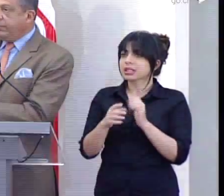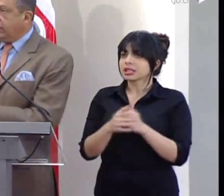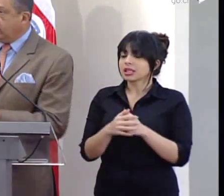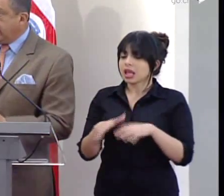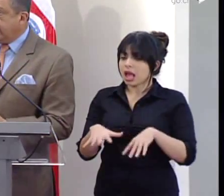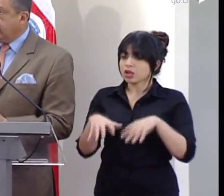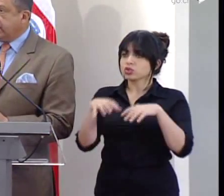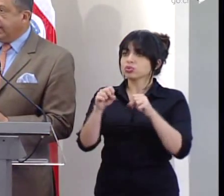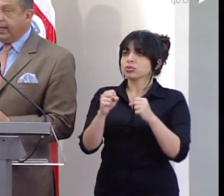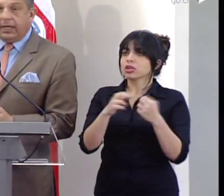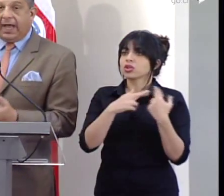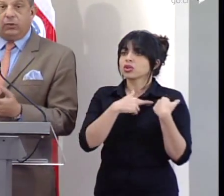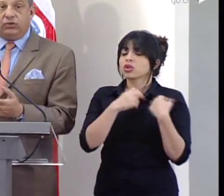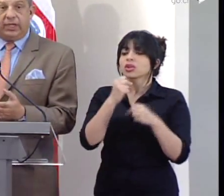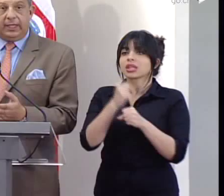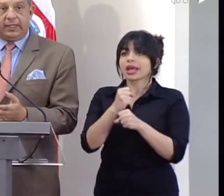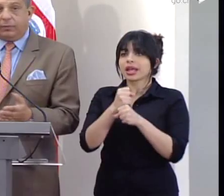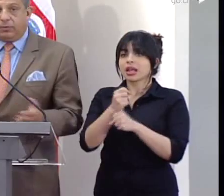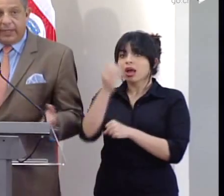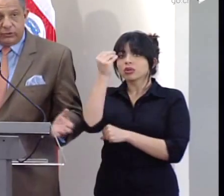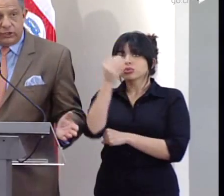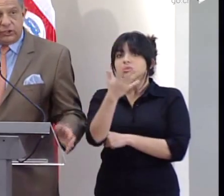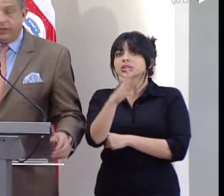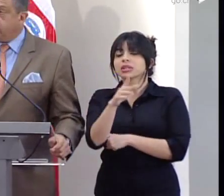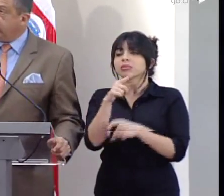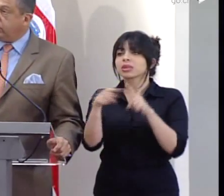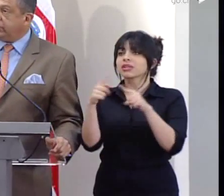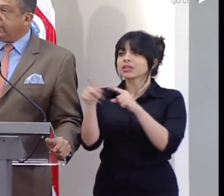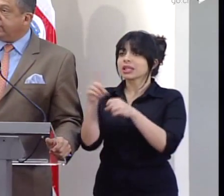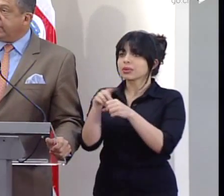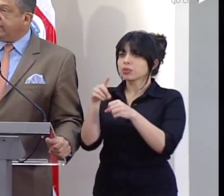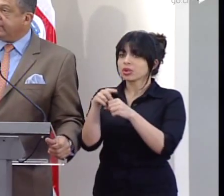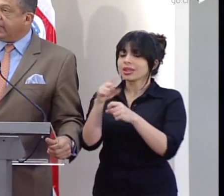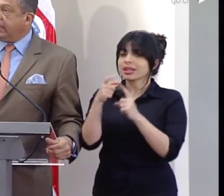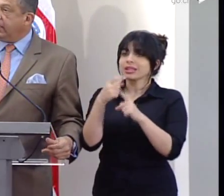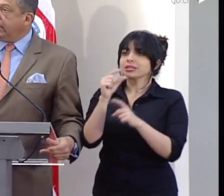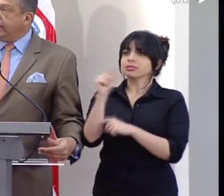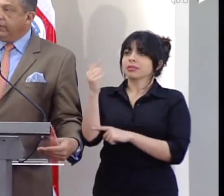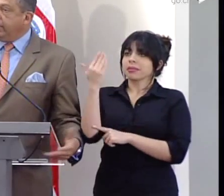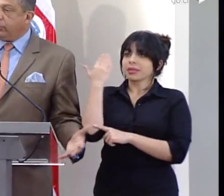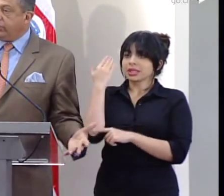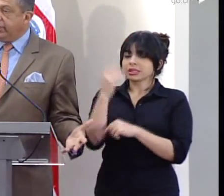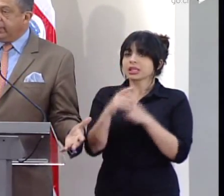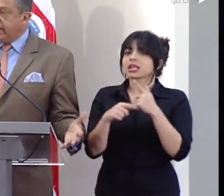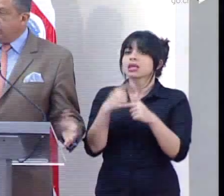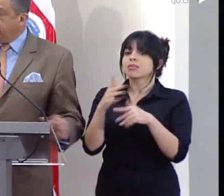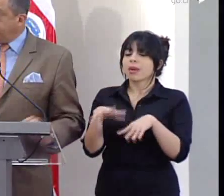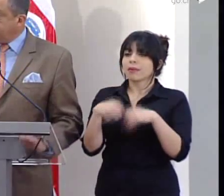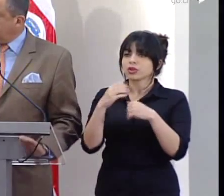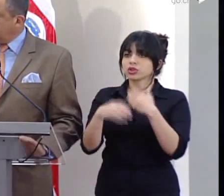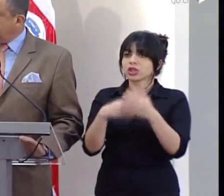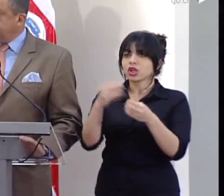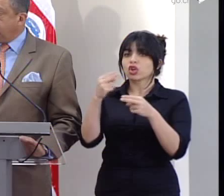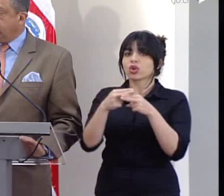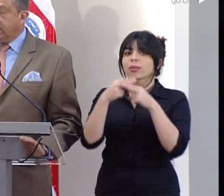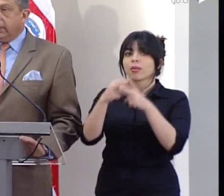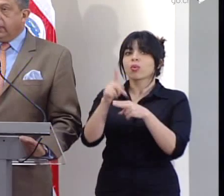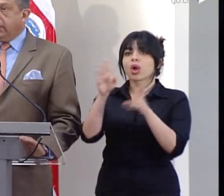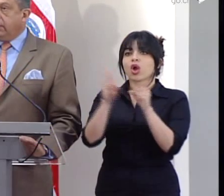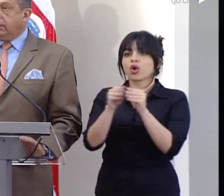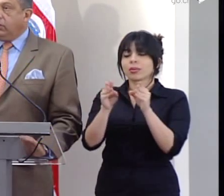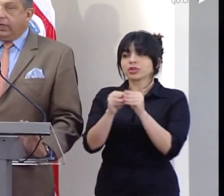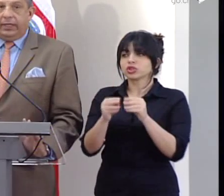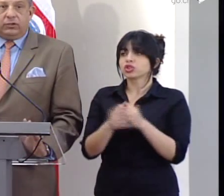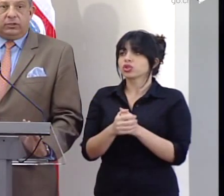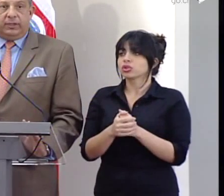ha asumido la tarea anunciada ya por varios señores diputados desde la semana pasada, que iban a proceder al nombramiento de una comisión,